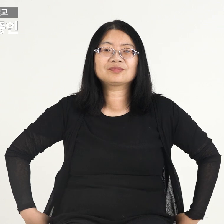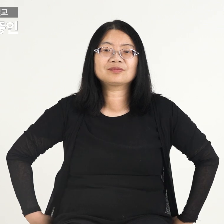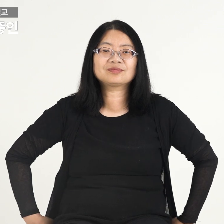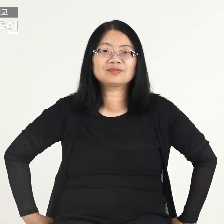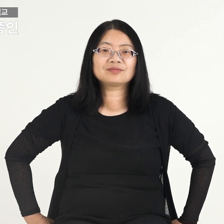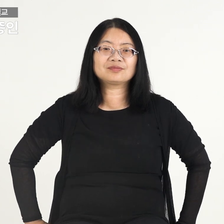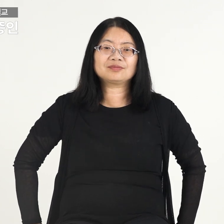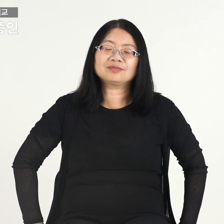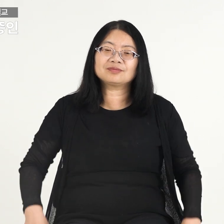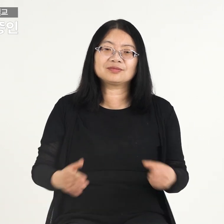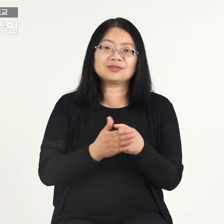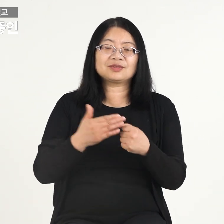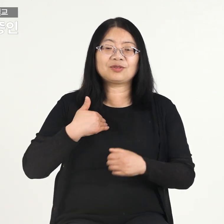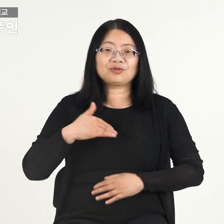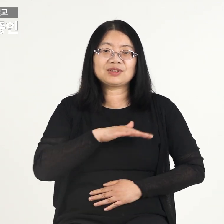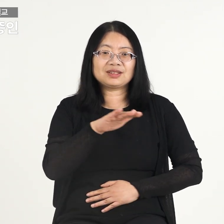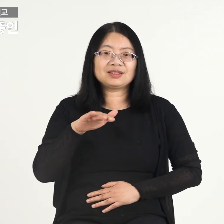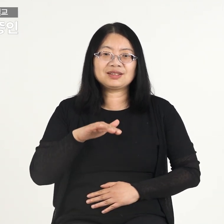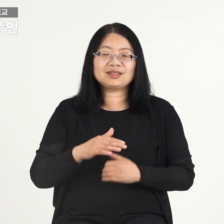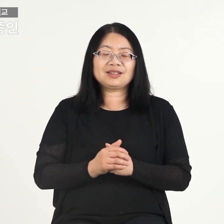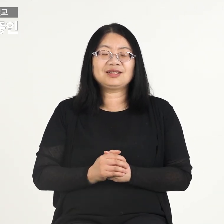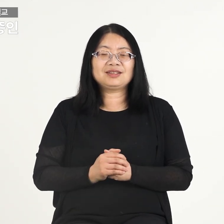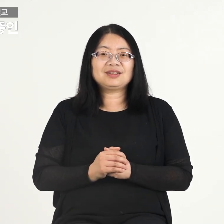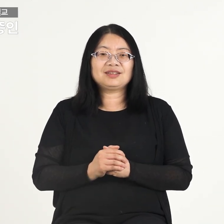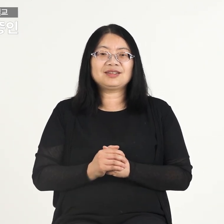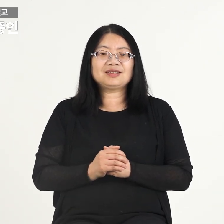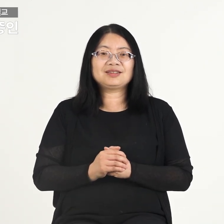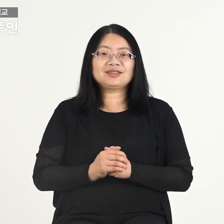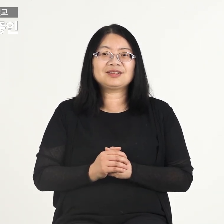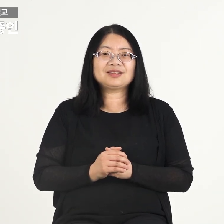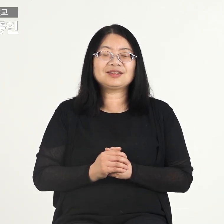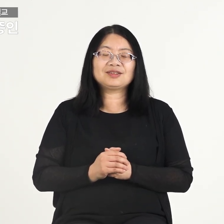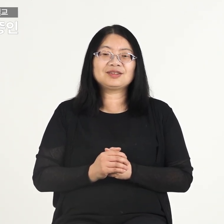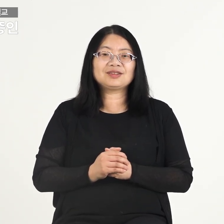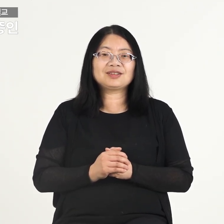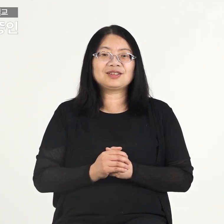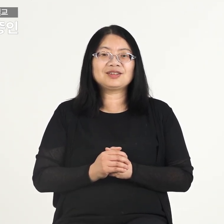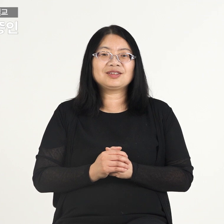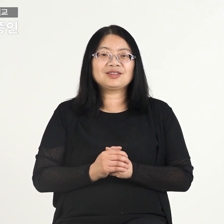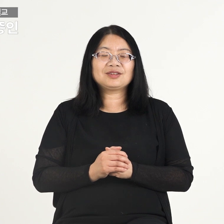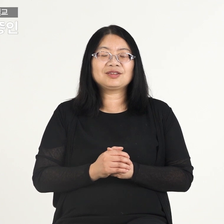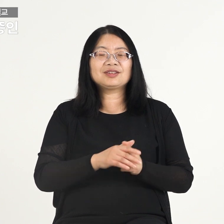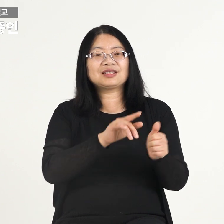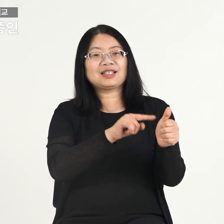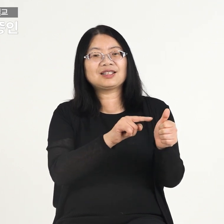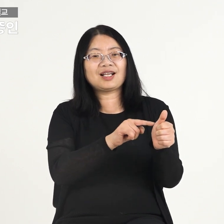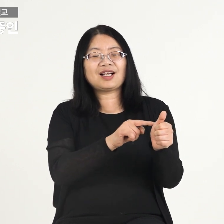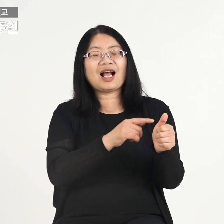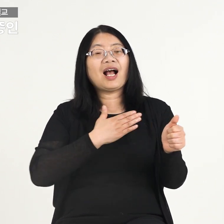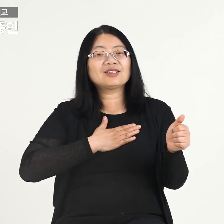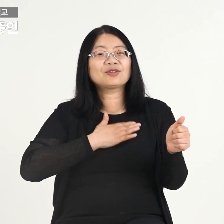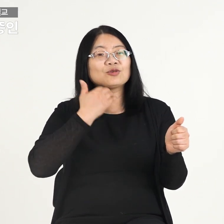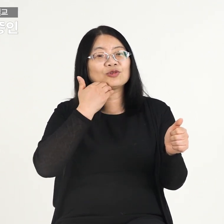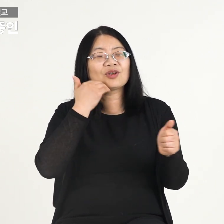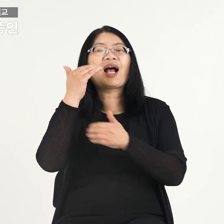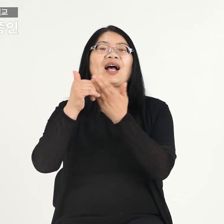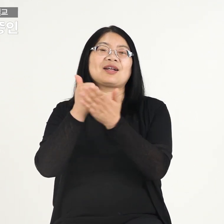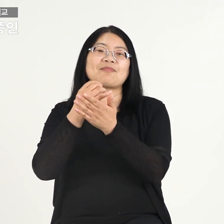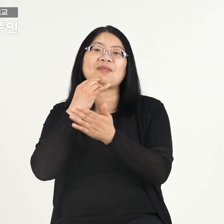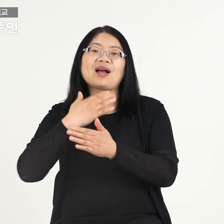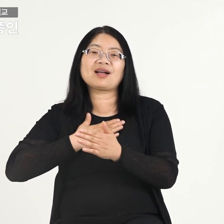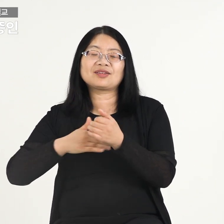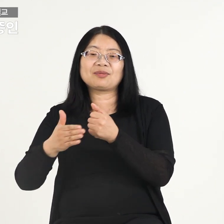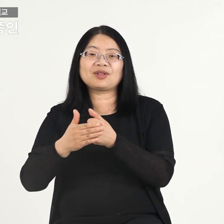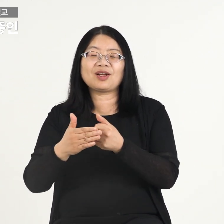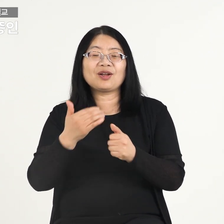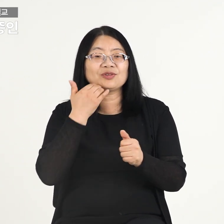그러니까 우리는 그 대상은 하나님만이 정해놓은 대상이니까 누가 구원을